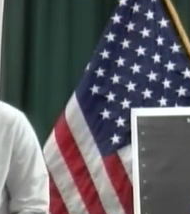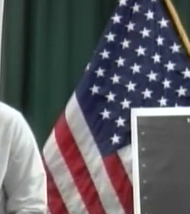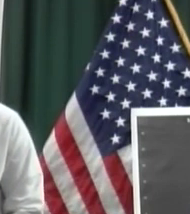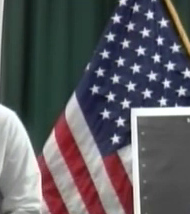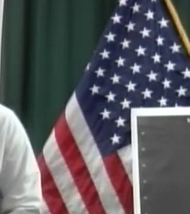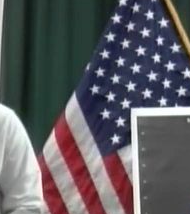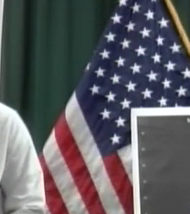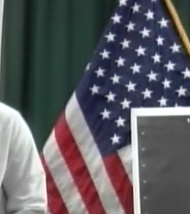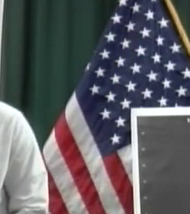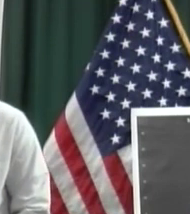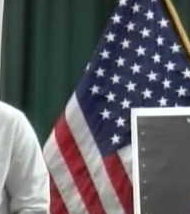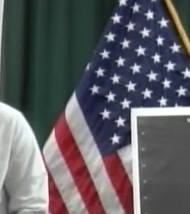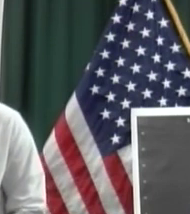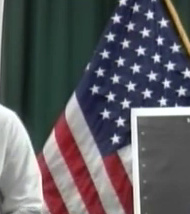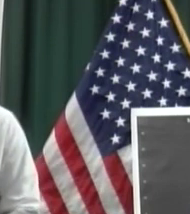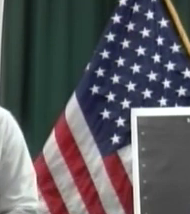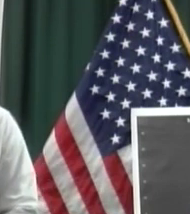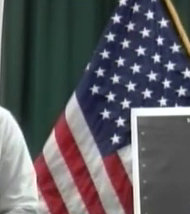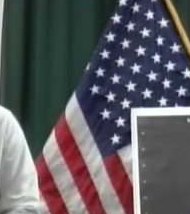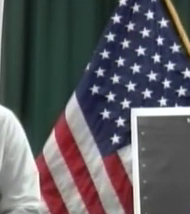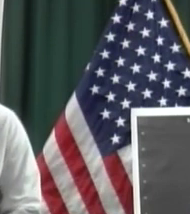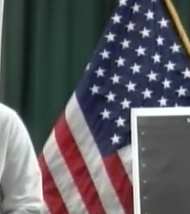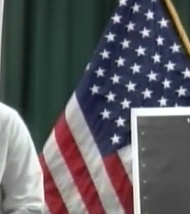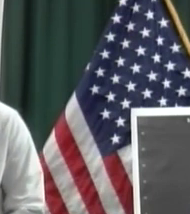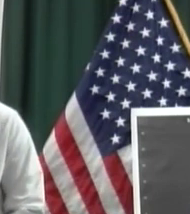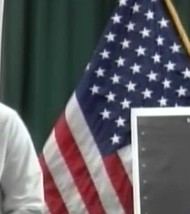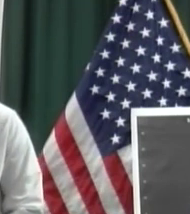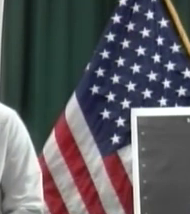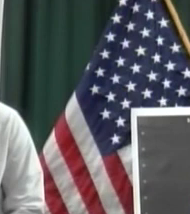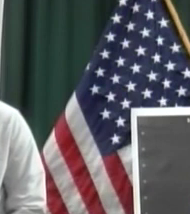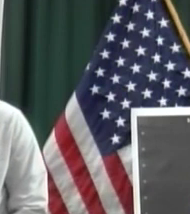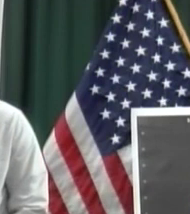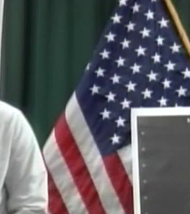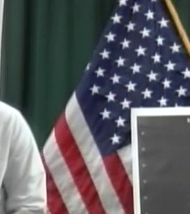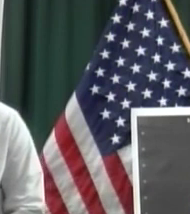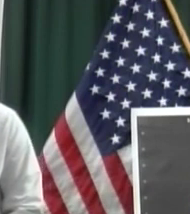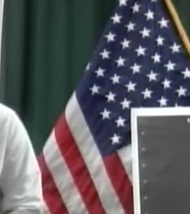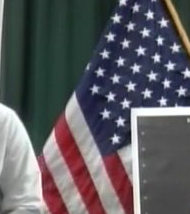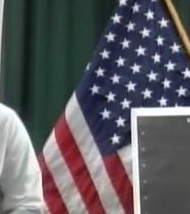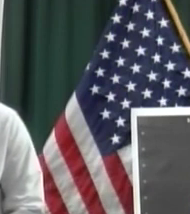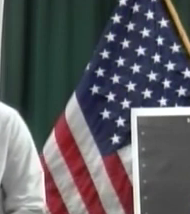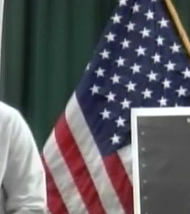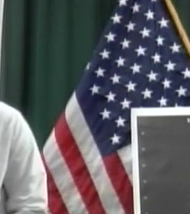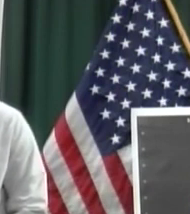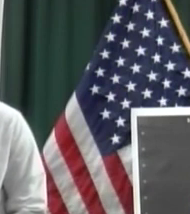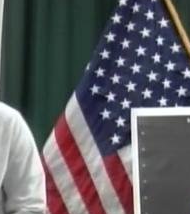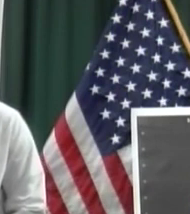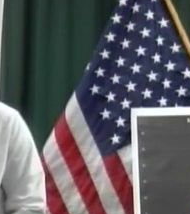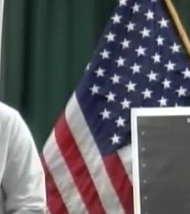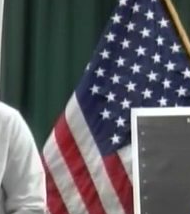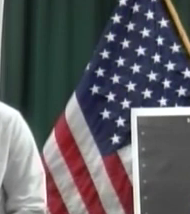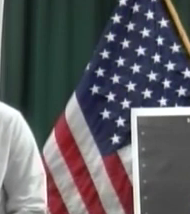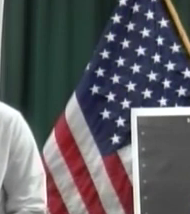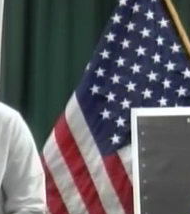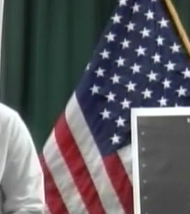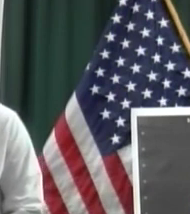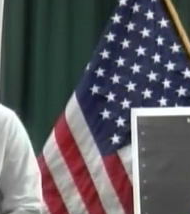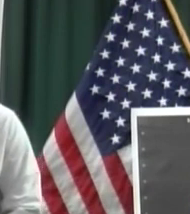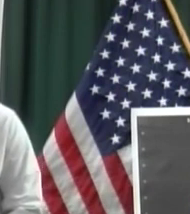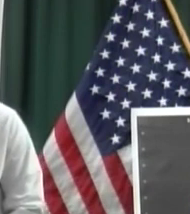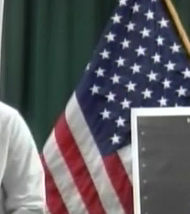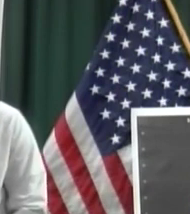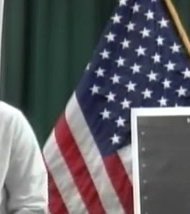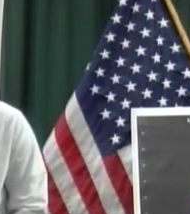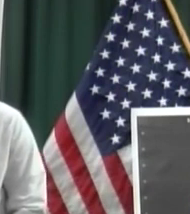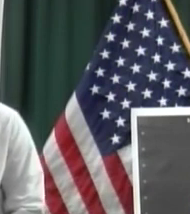ALERTSEMINOLE.org, que te da más información de lo que está sucediendo. También teníamos la directora del Departamento de Salud, Donna Walsh,